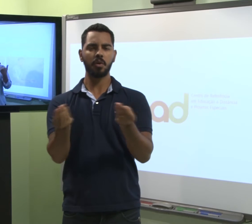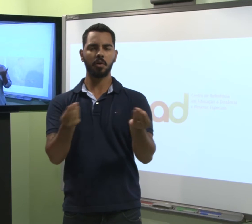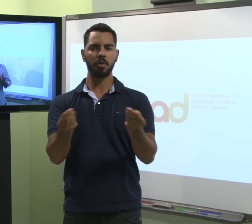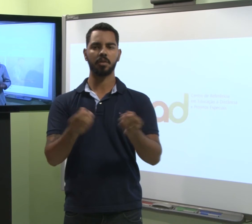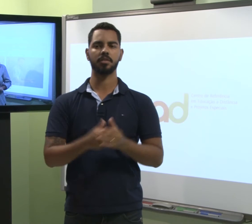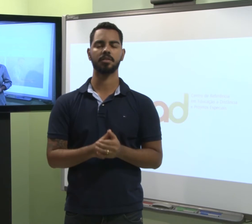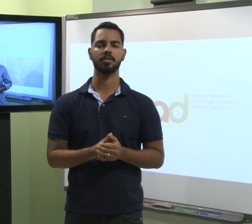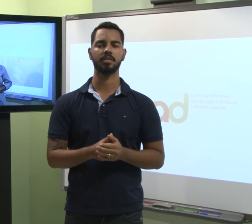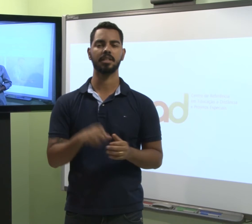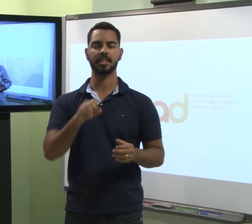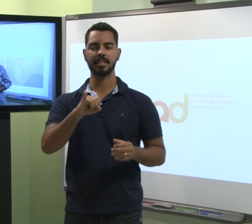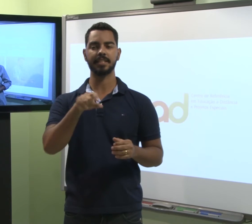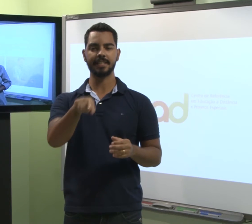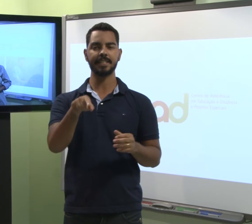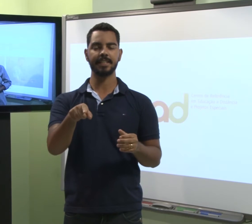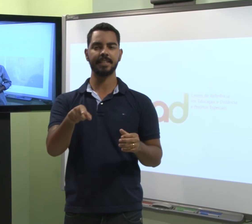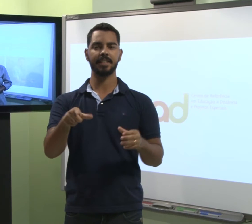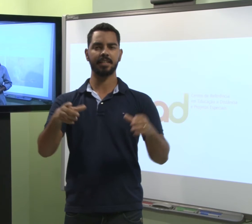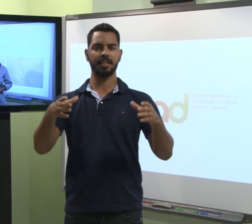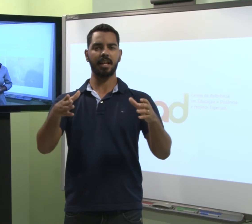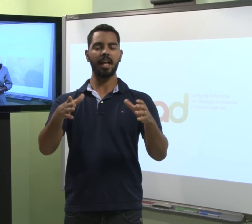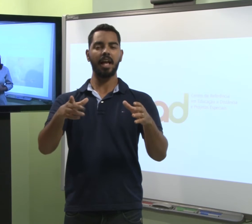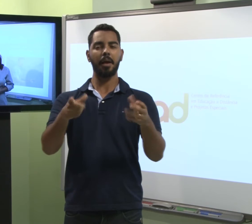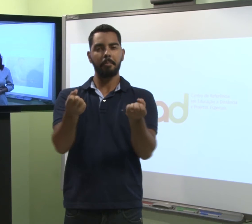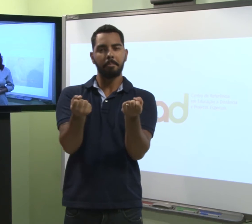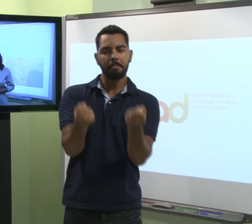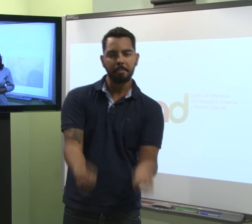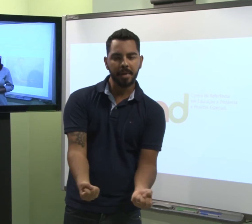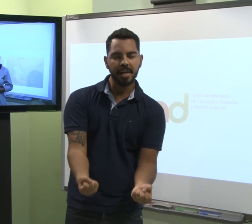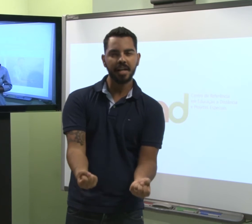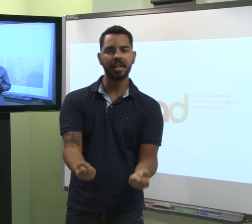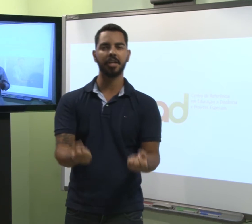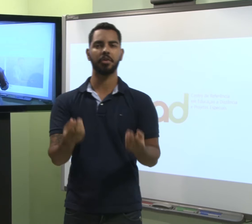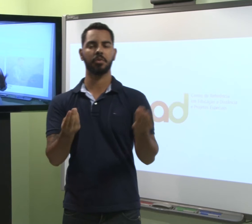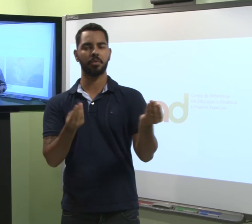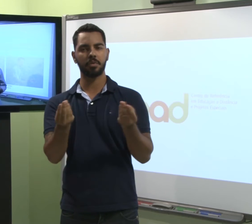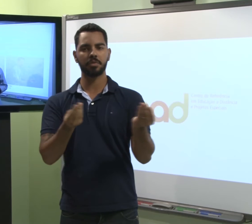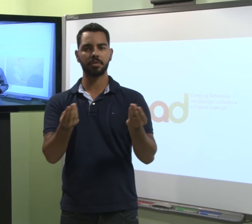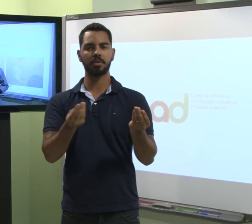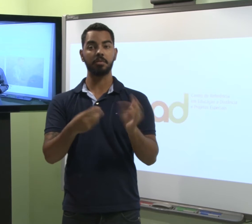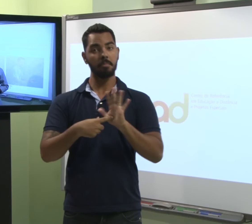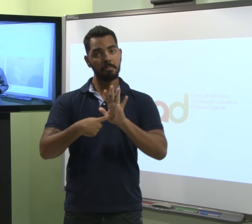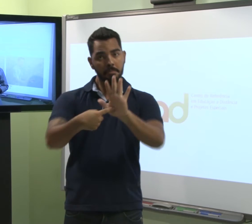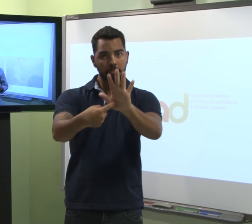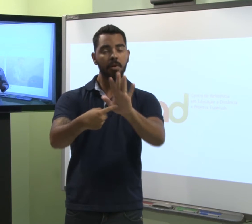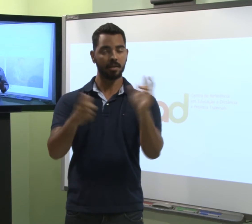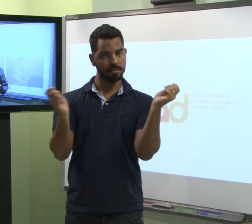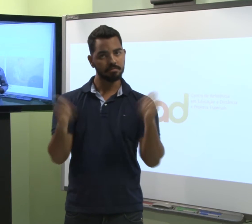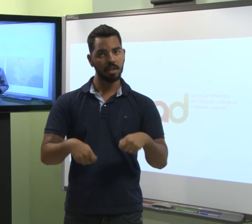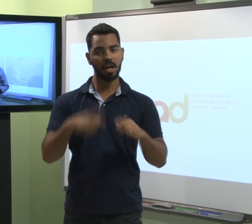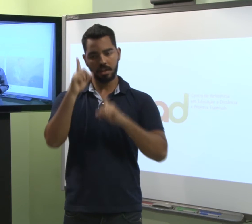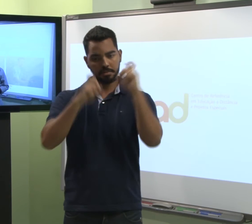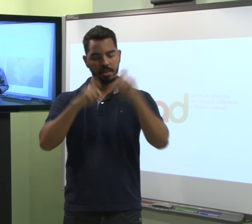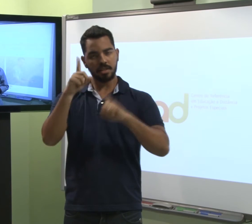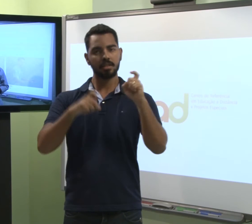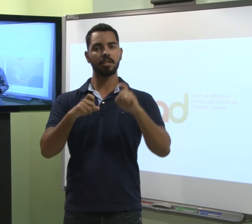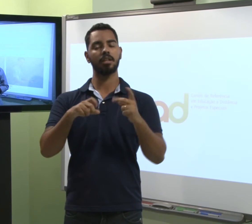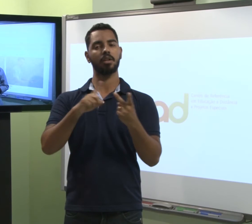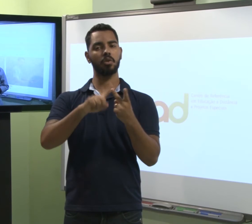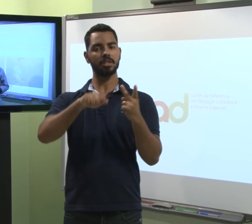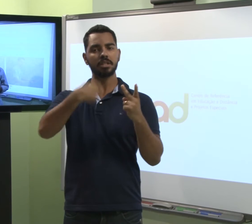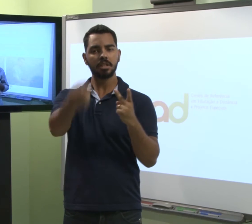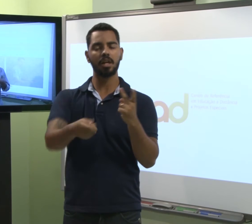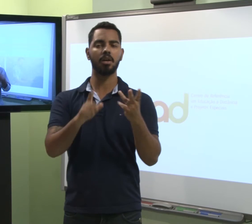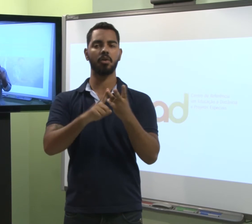o peso dessa forma de bolo. Neste caso aqui em estudo, desta forma, o conteúdo semântico da